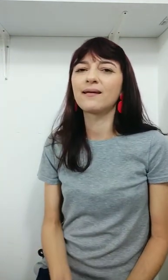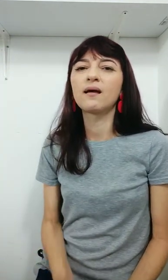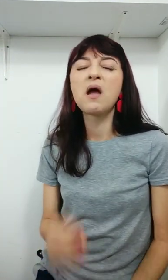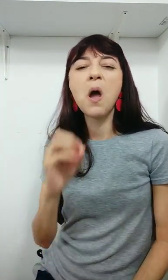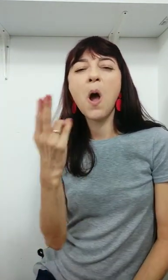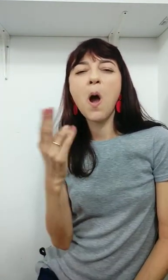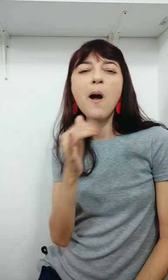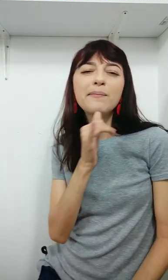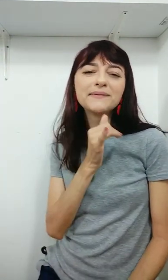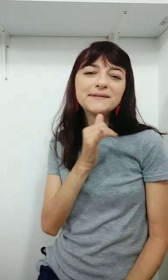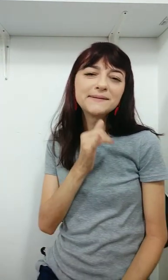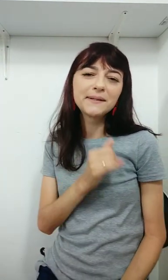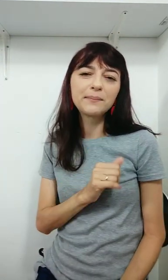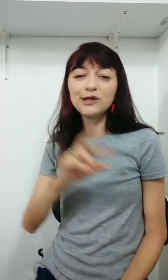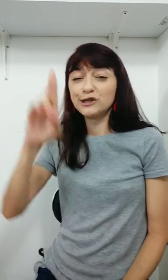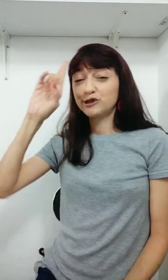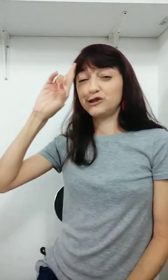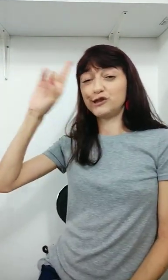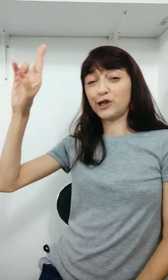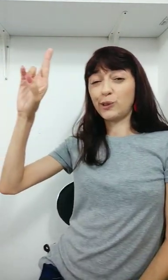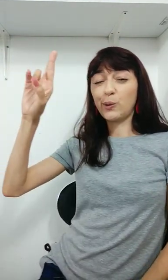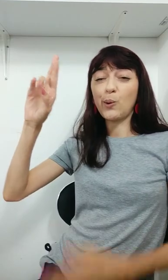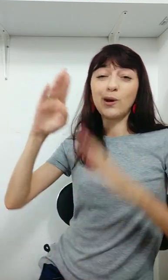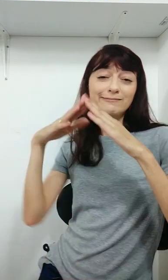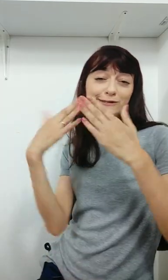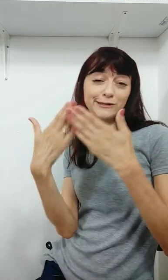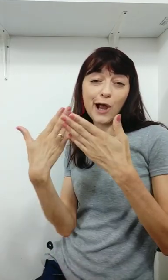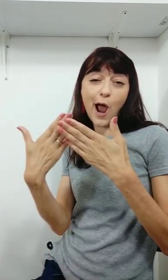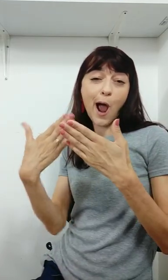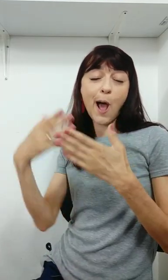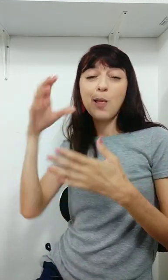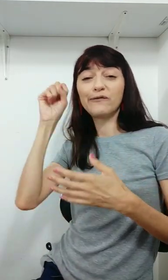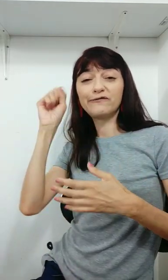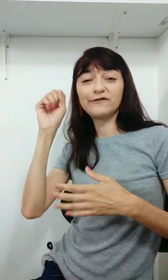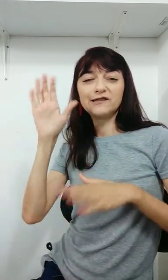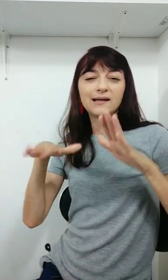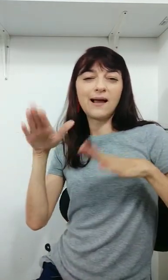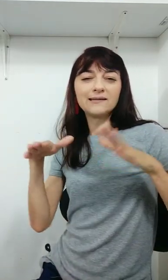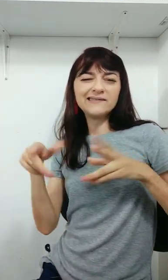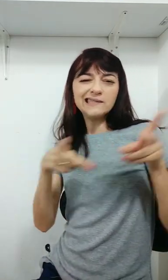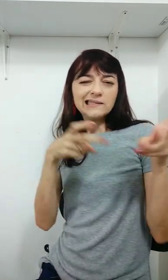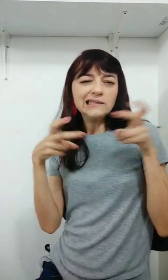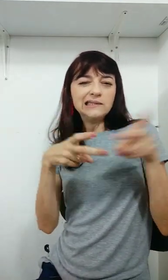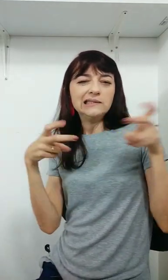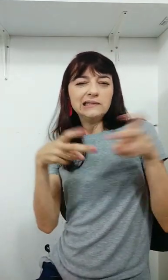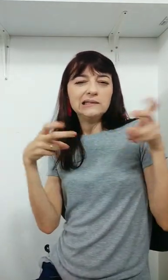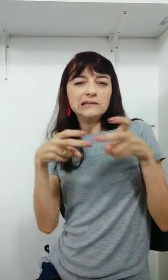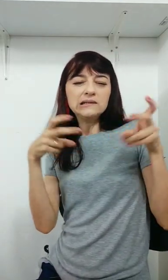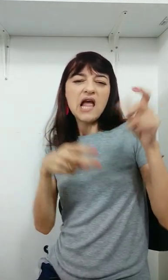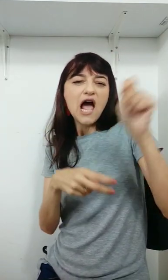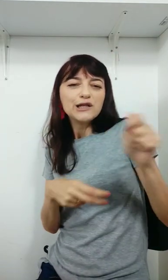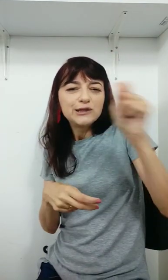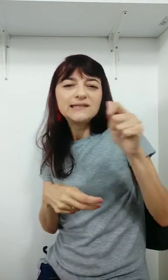que foi o surdo que ensinou ele. Ele simplesmente ignora. Não, fui eu que aprendi sozinho. Por exemplo, às vezes eu percebo isso,